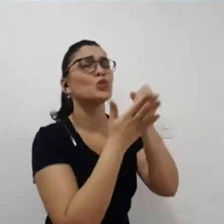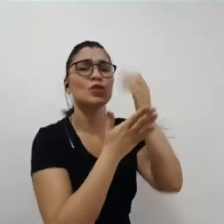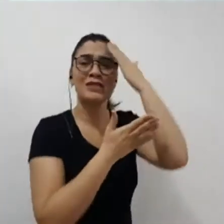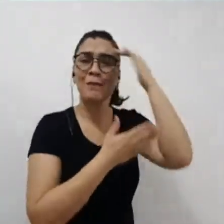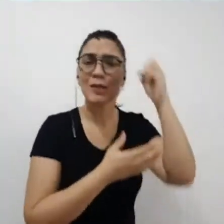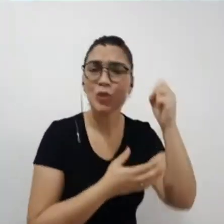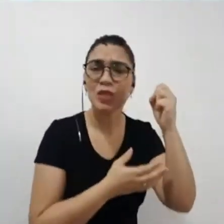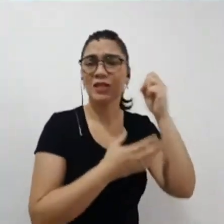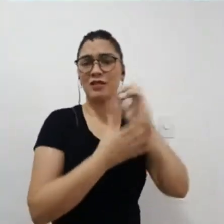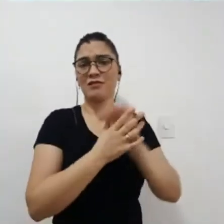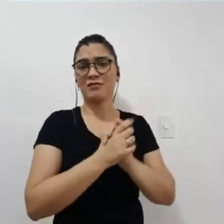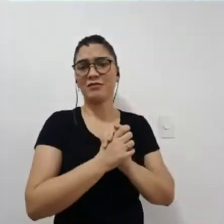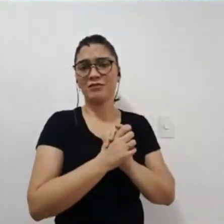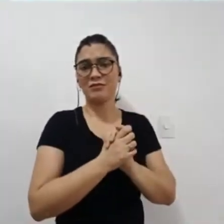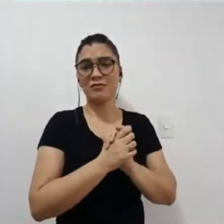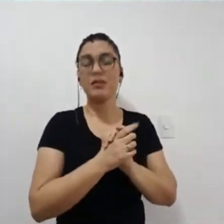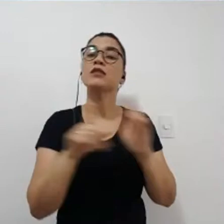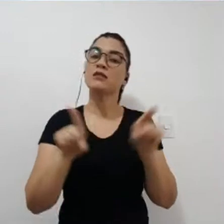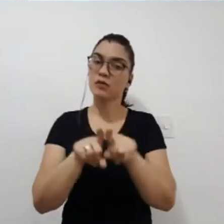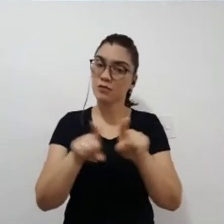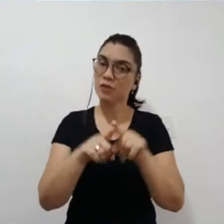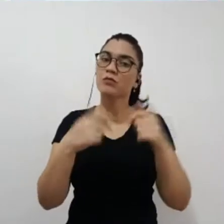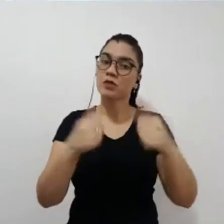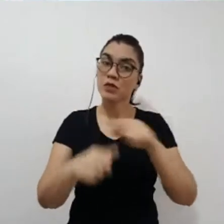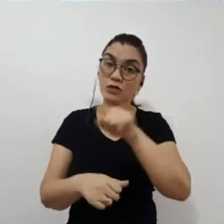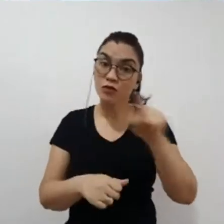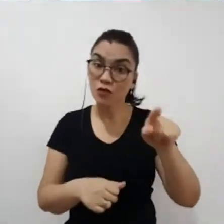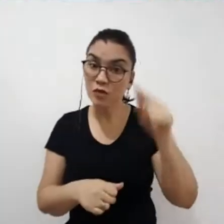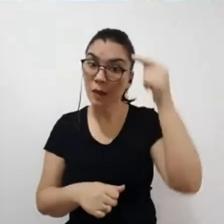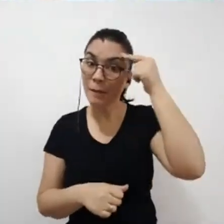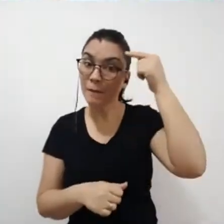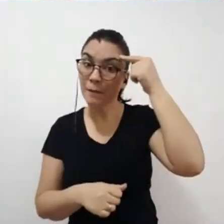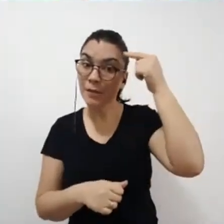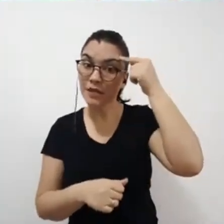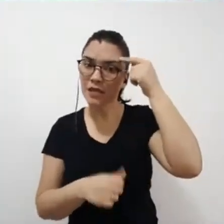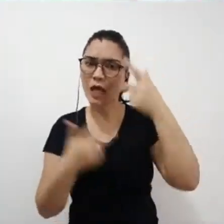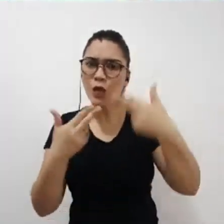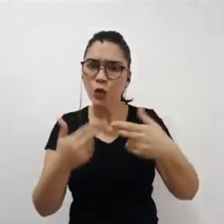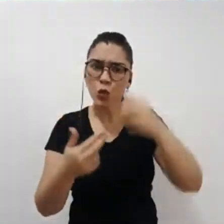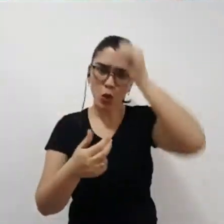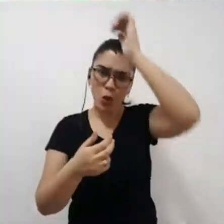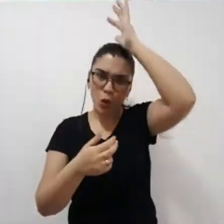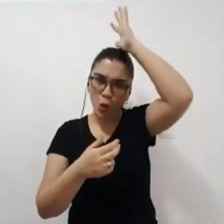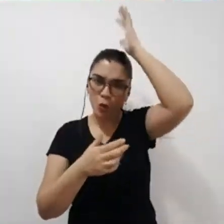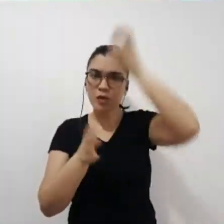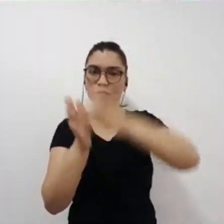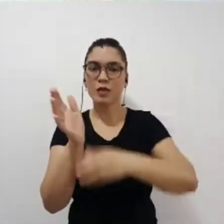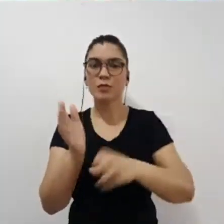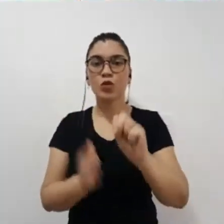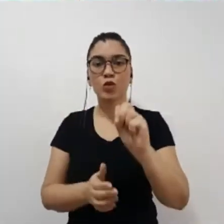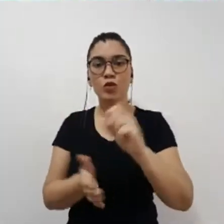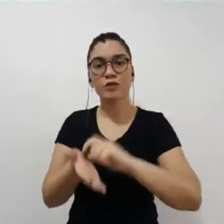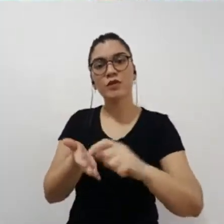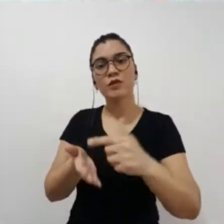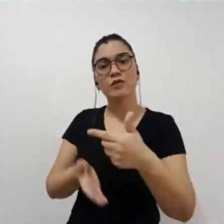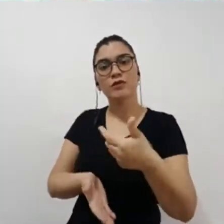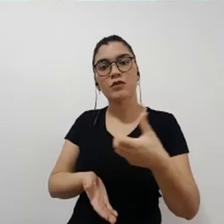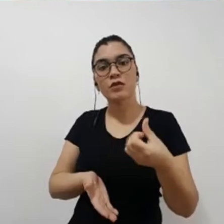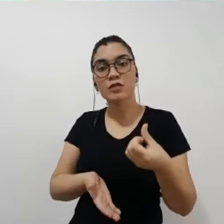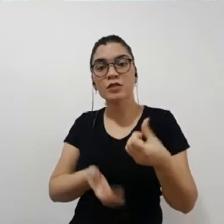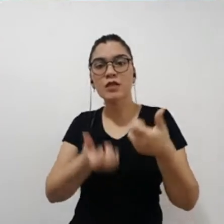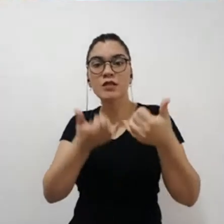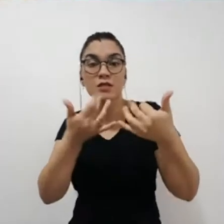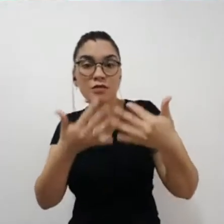sua cabeça aquilo que Romanos capítulo 8, verso 26 a 29 diz para nós. O que é que ele diz? E